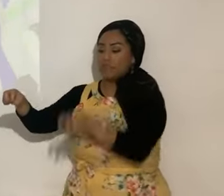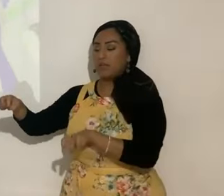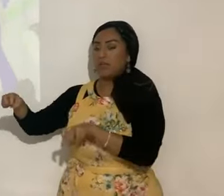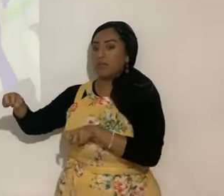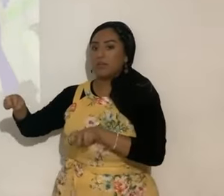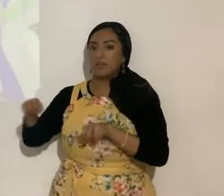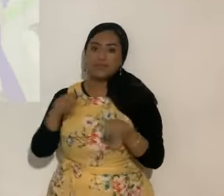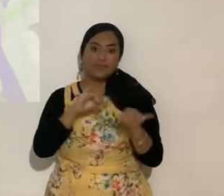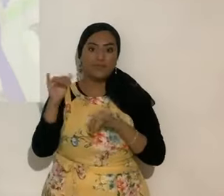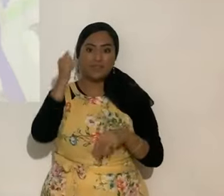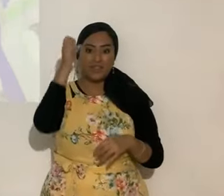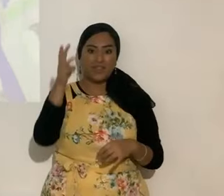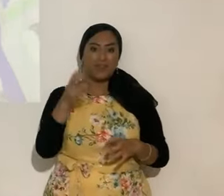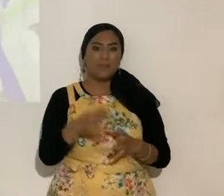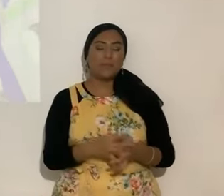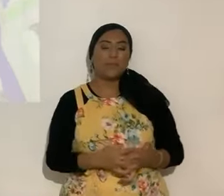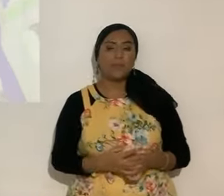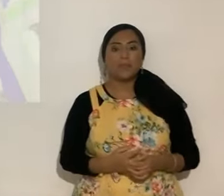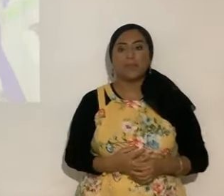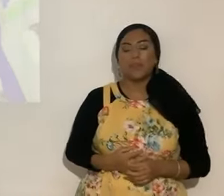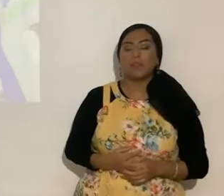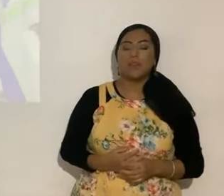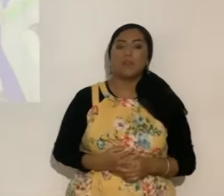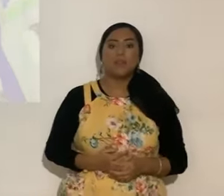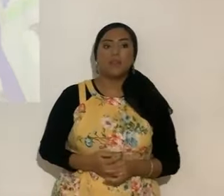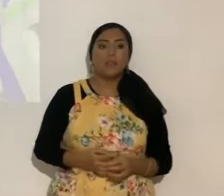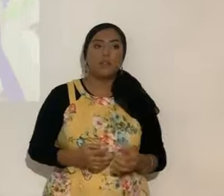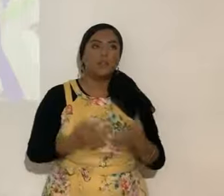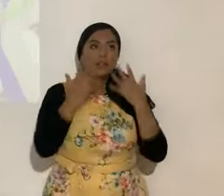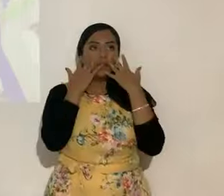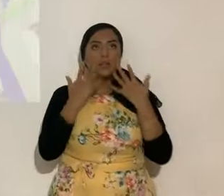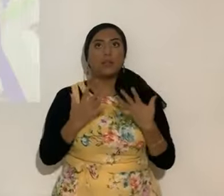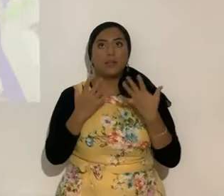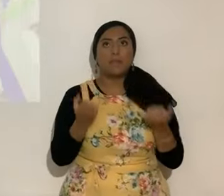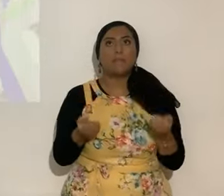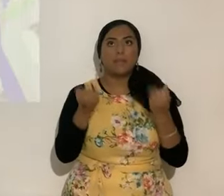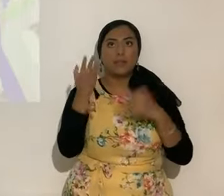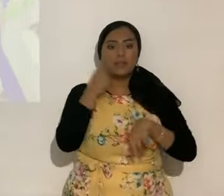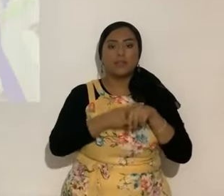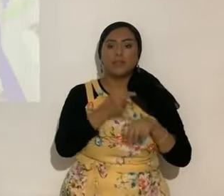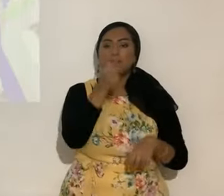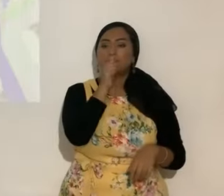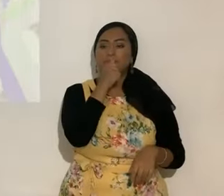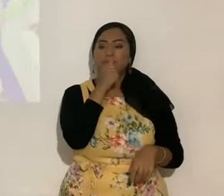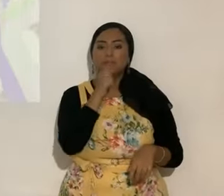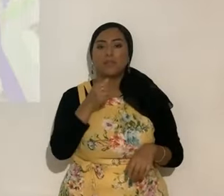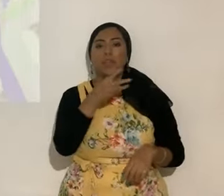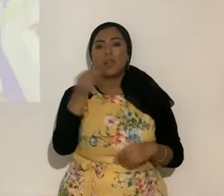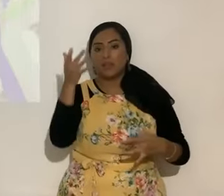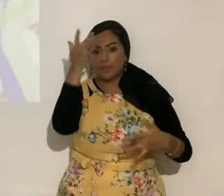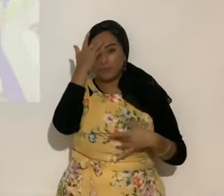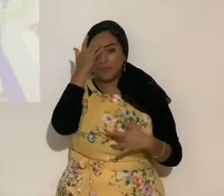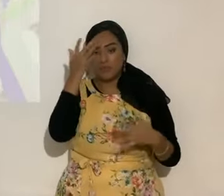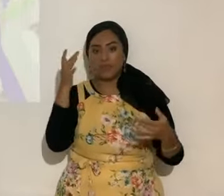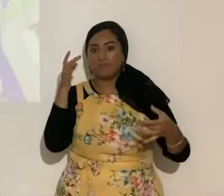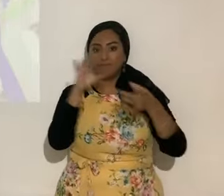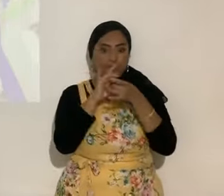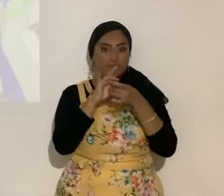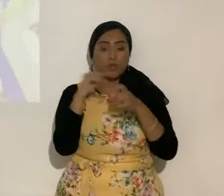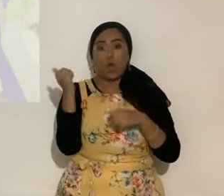Ahora, desgraciadamente muchas veces, el sufrimiento y la enfermedad que van unidos, porque todo